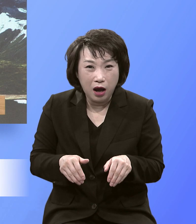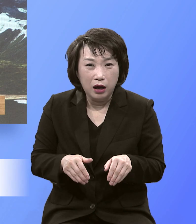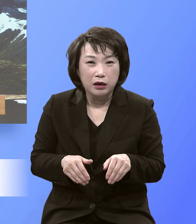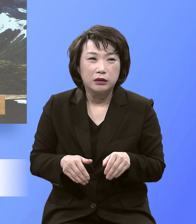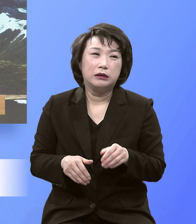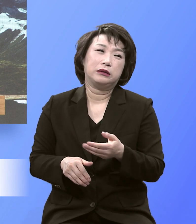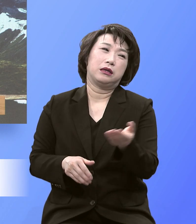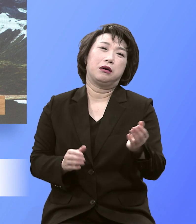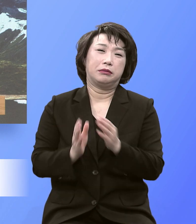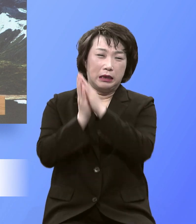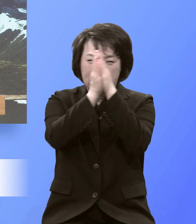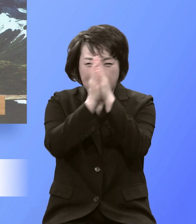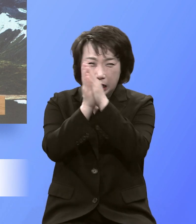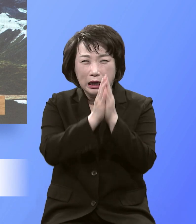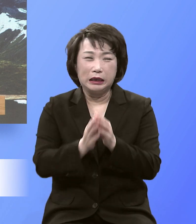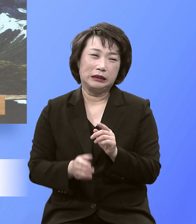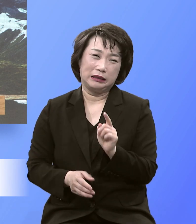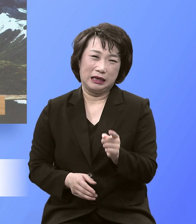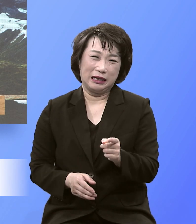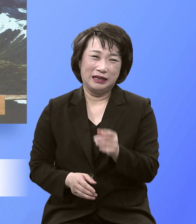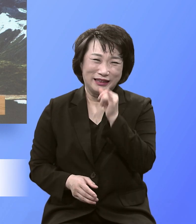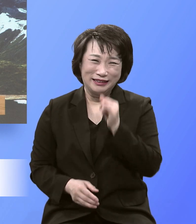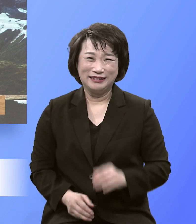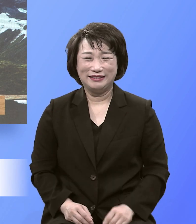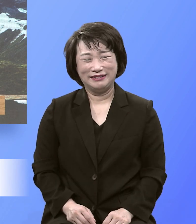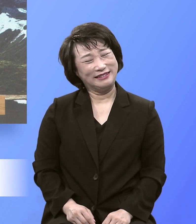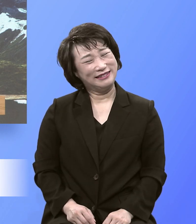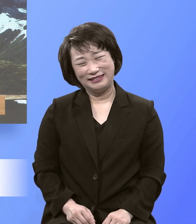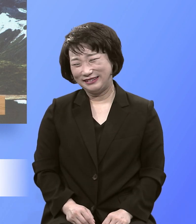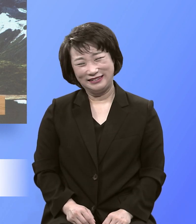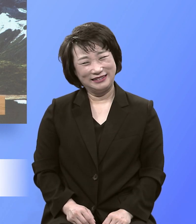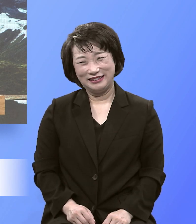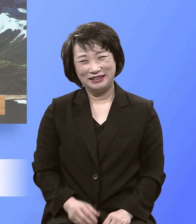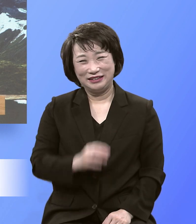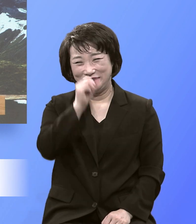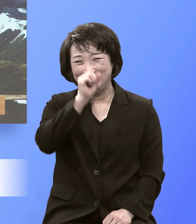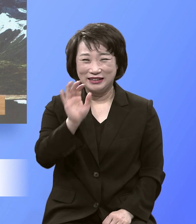하냐? 낮밤 도깨비라고 하잖아요. 옛날 사람들이.